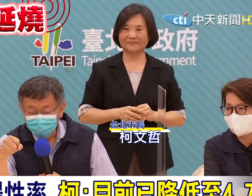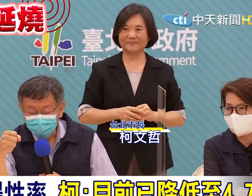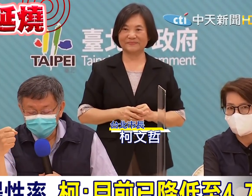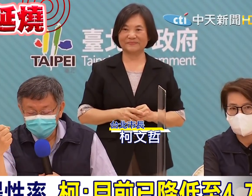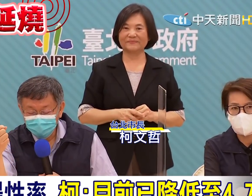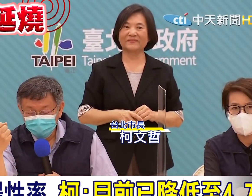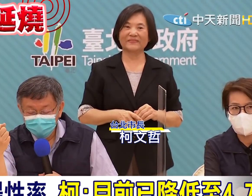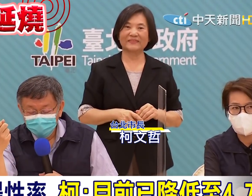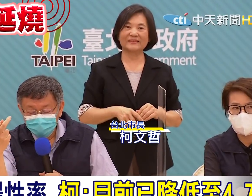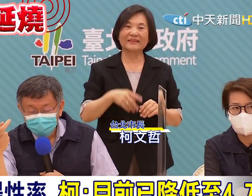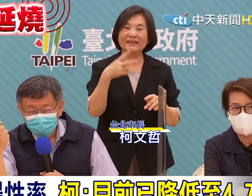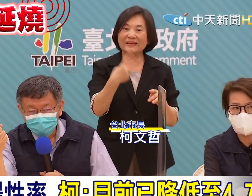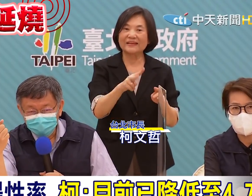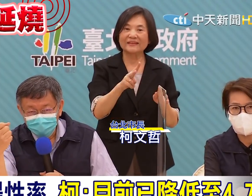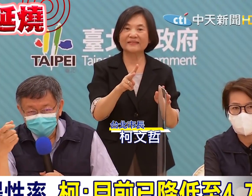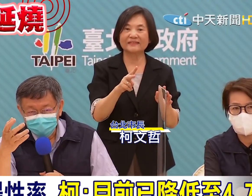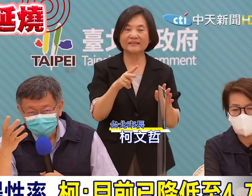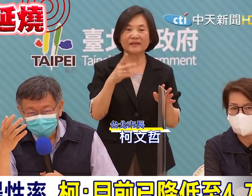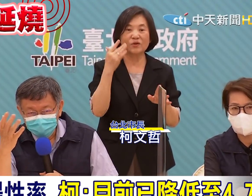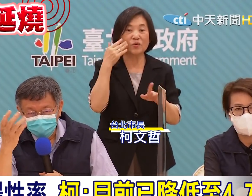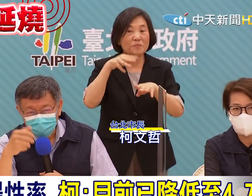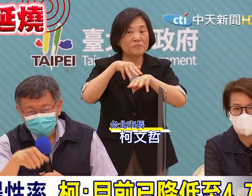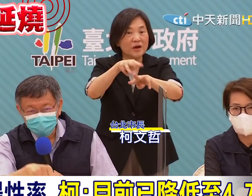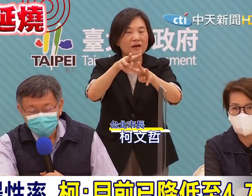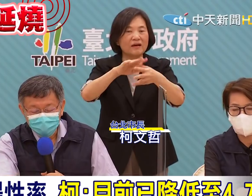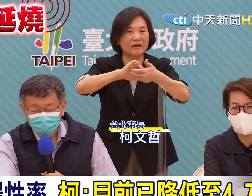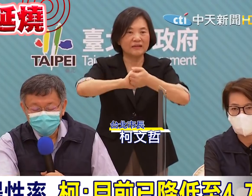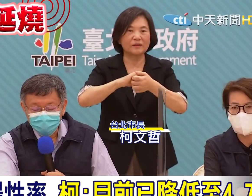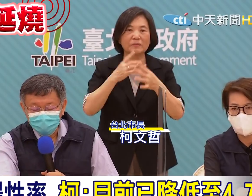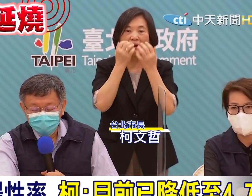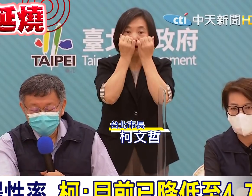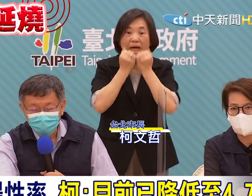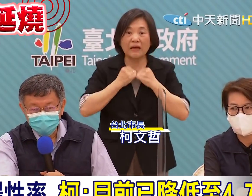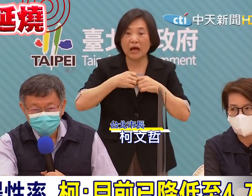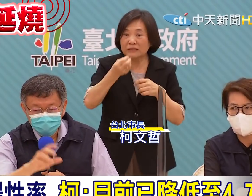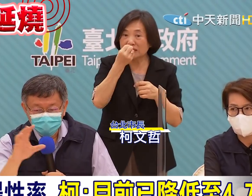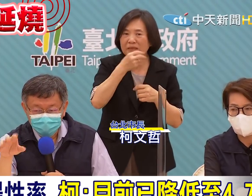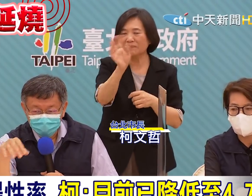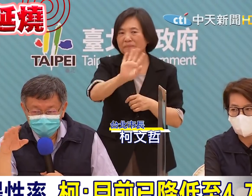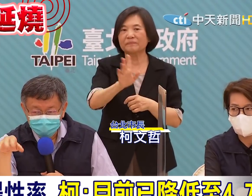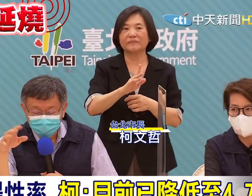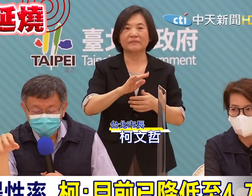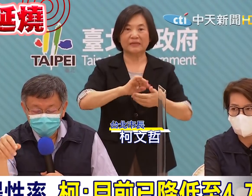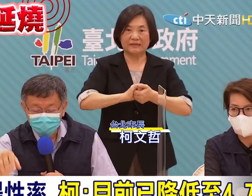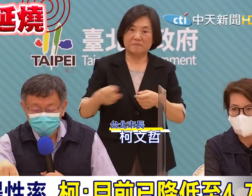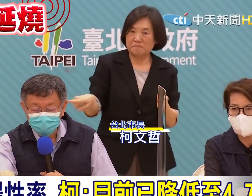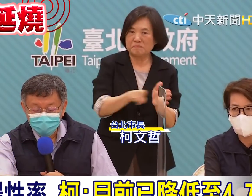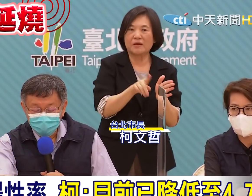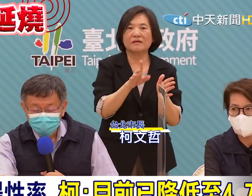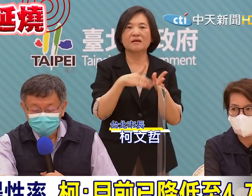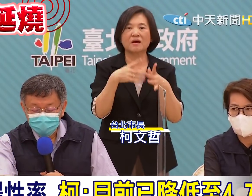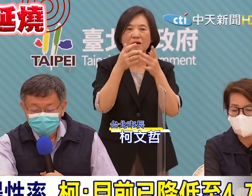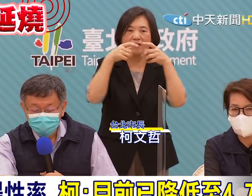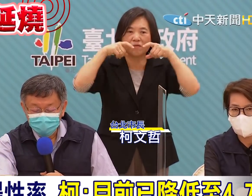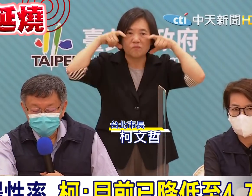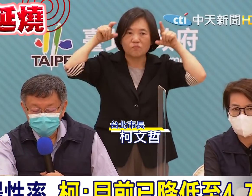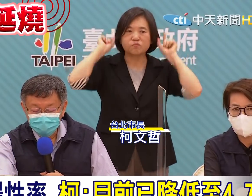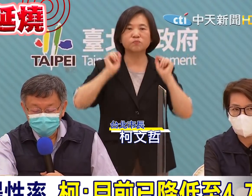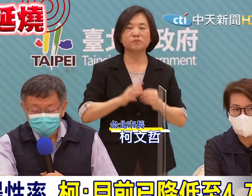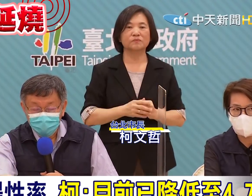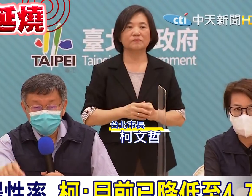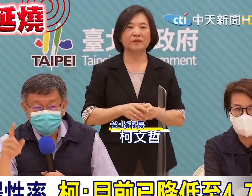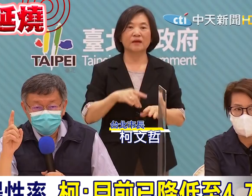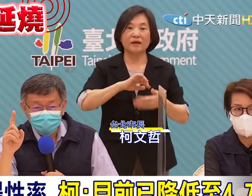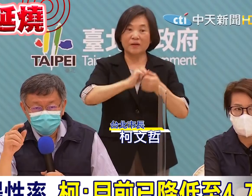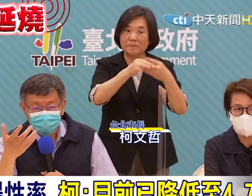这个出外哦，不要随便把口罩拿下来，要减少这种活动，你知道吗？只要大家维持这个